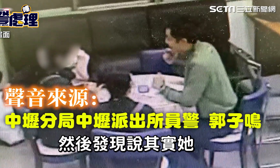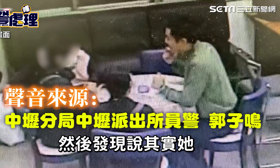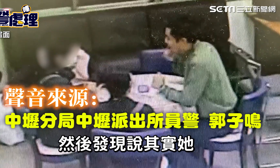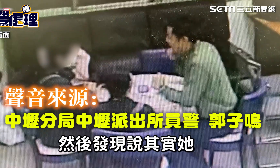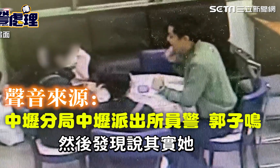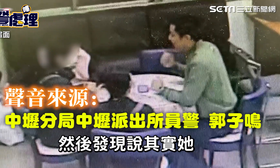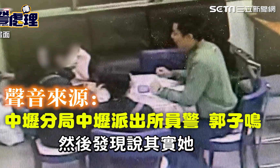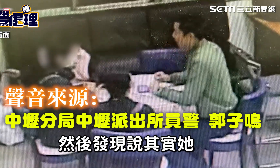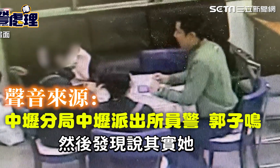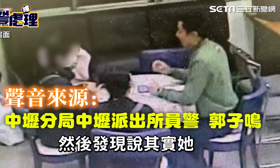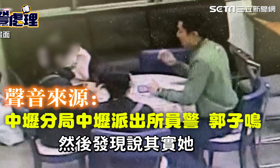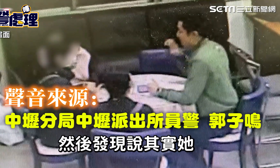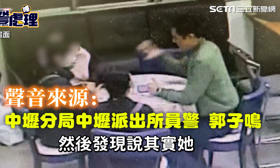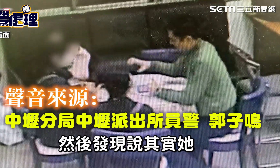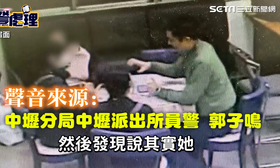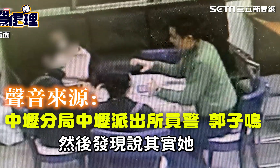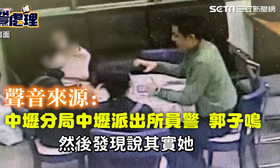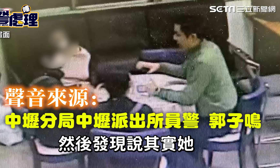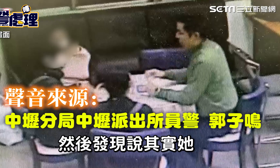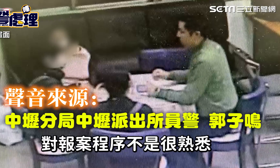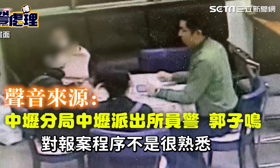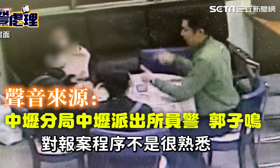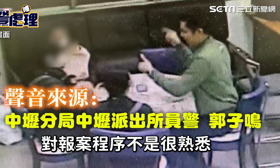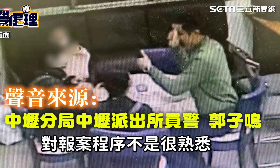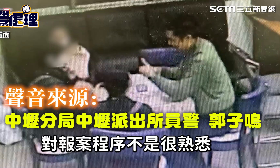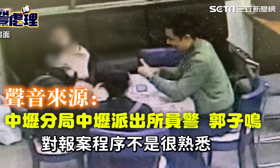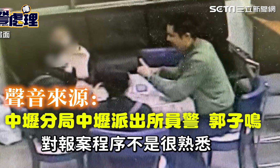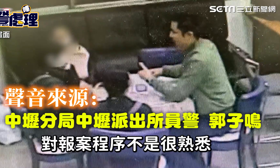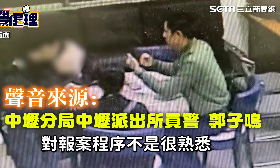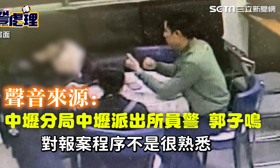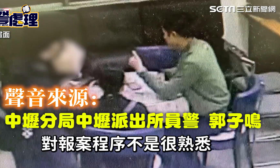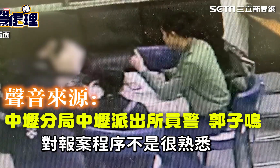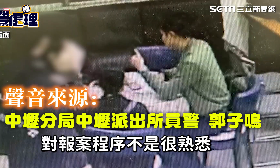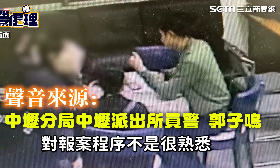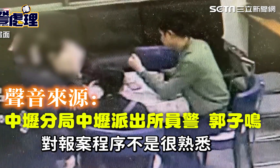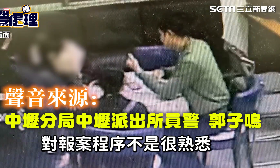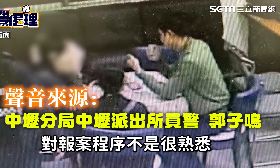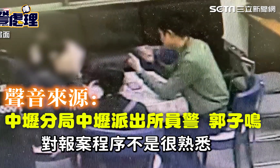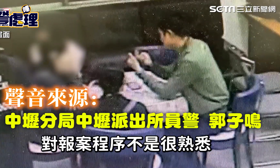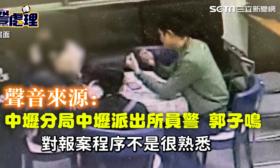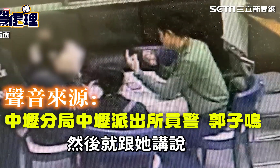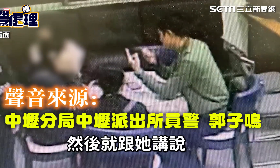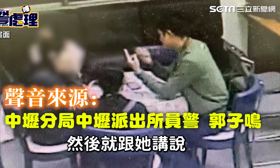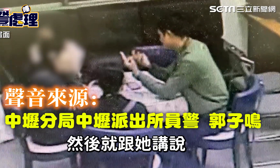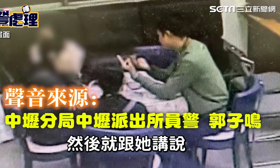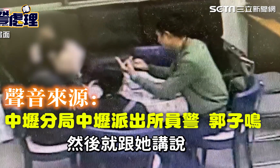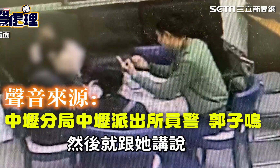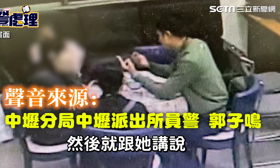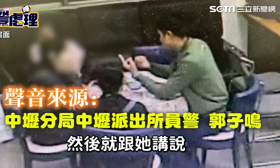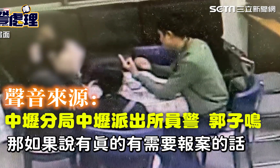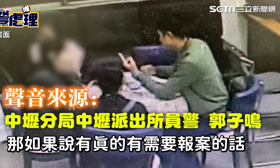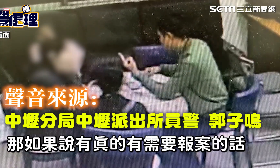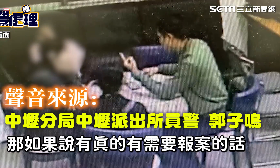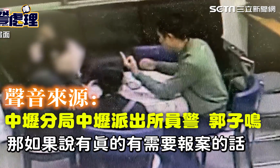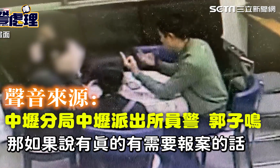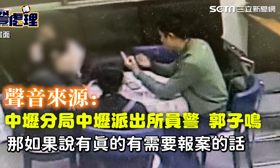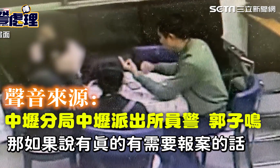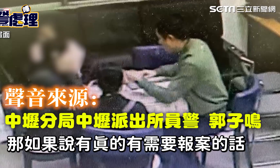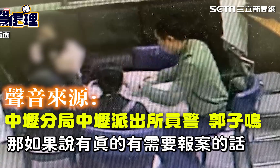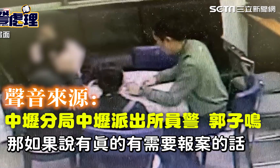现说其实他对报案程序不是很熟悉，然后就跟他讲说，那如果说有真的有